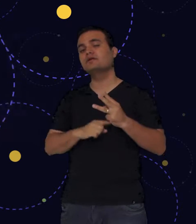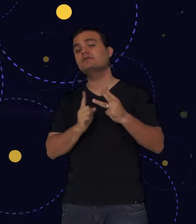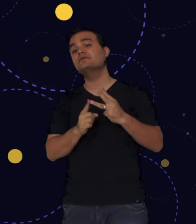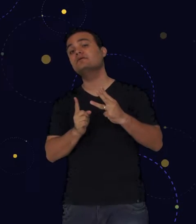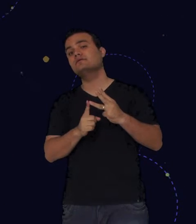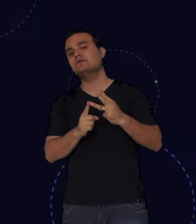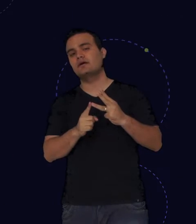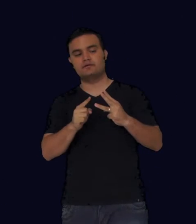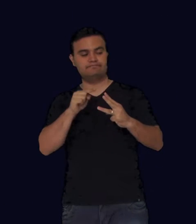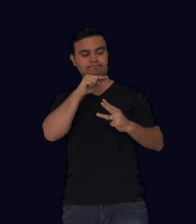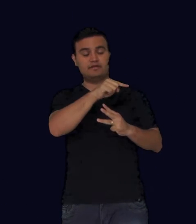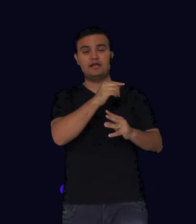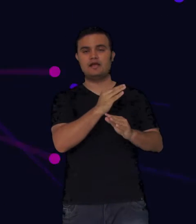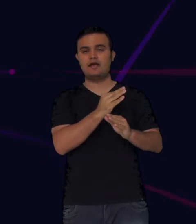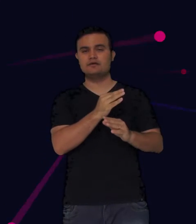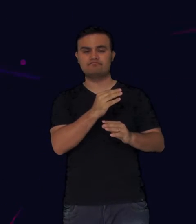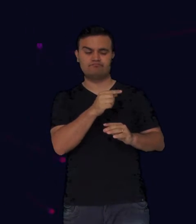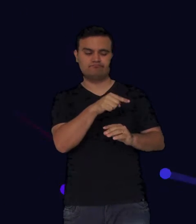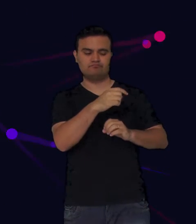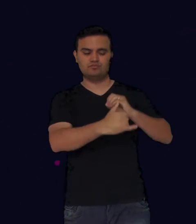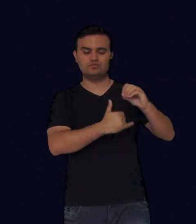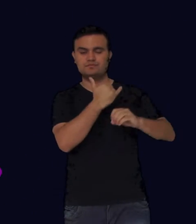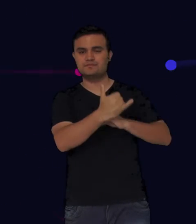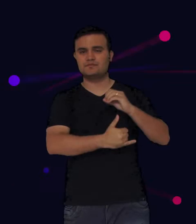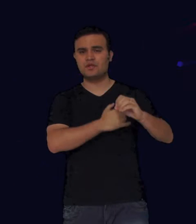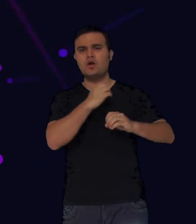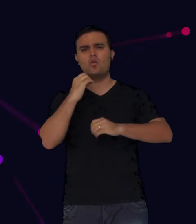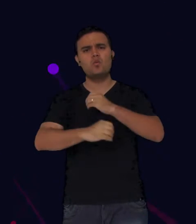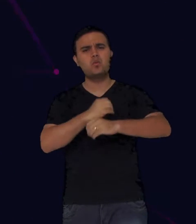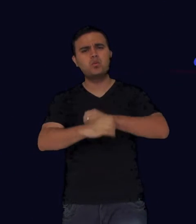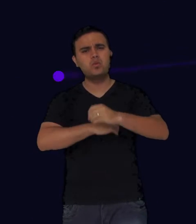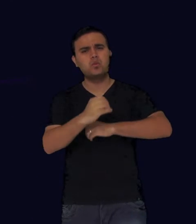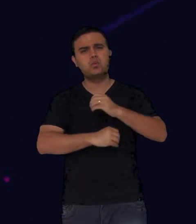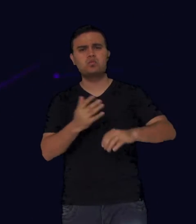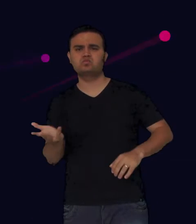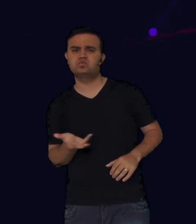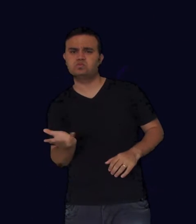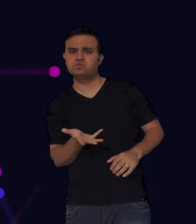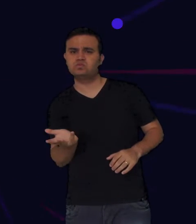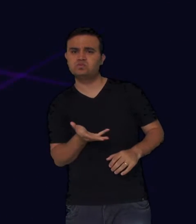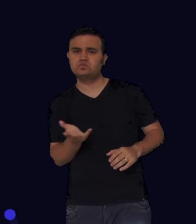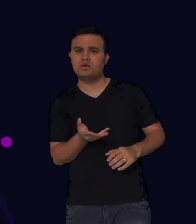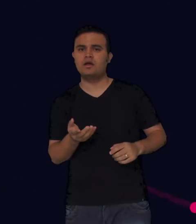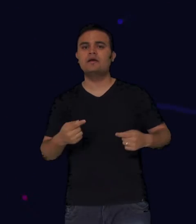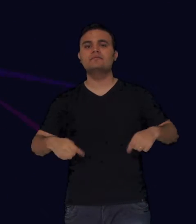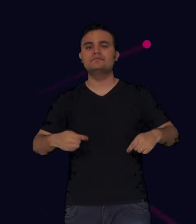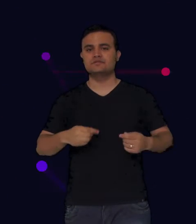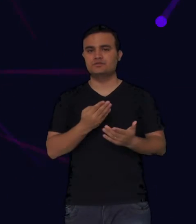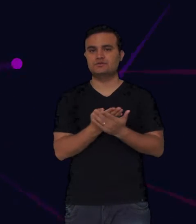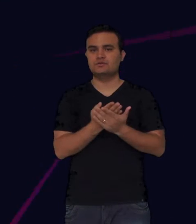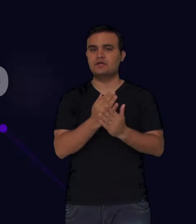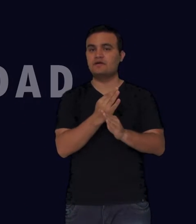essas partículas estiverem em altas velocidades, também funciona uma outra física, a relatividade.